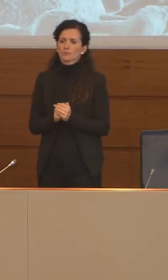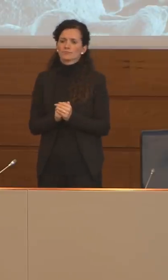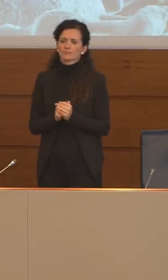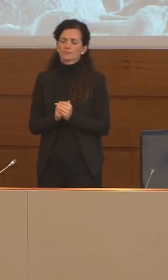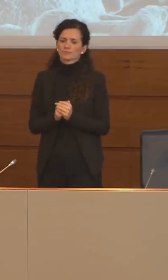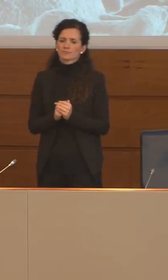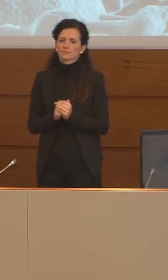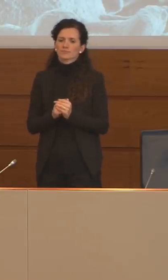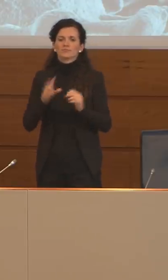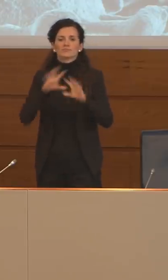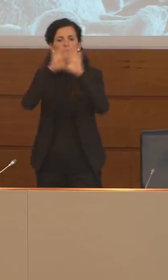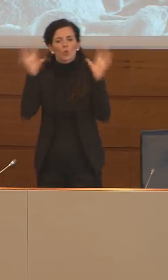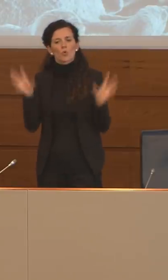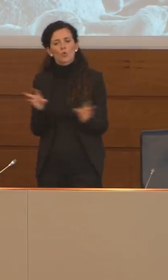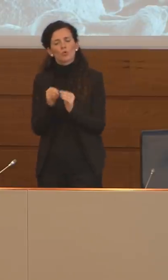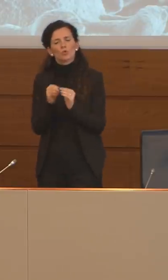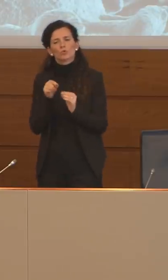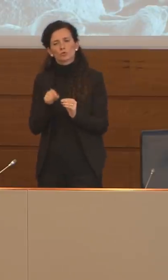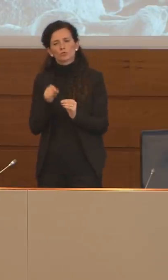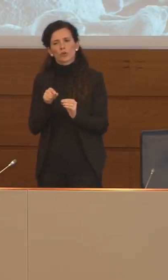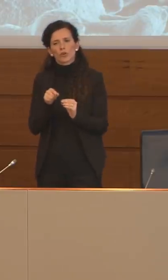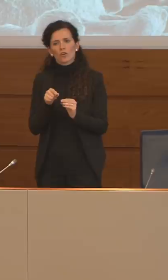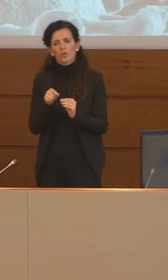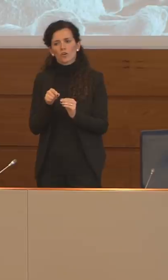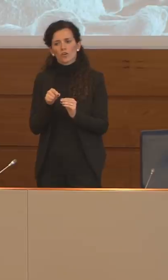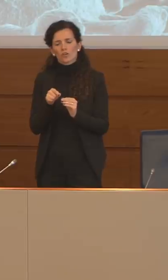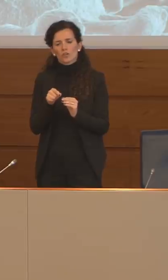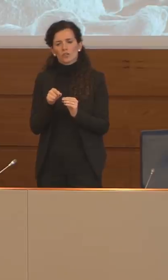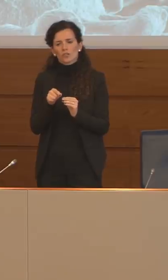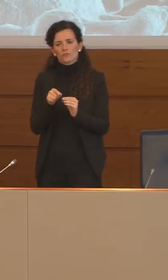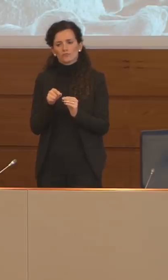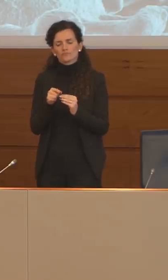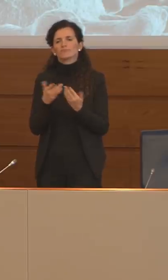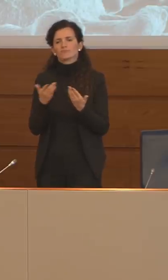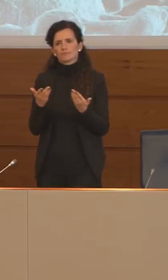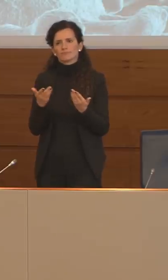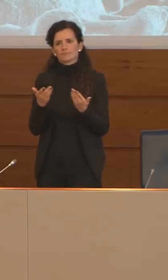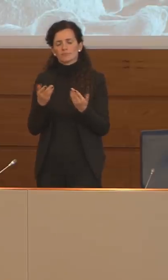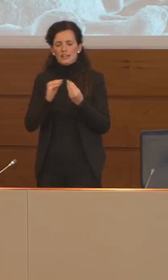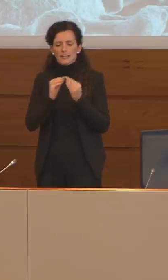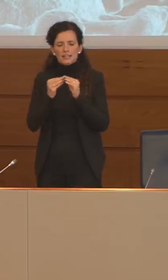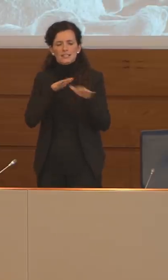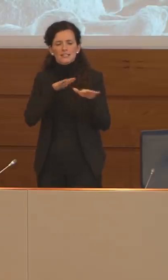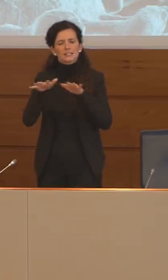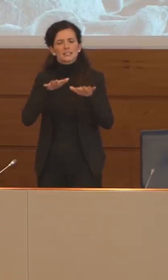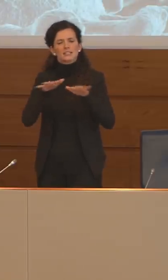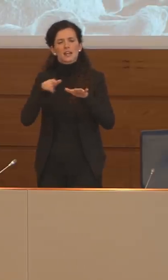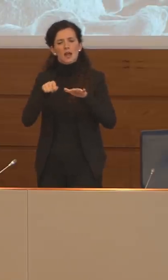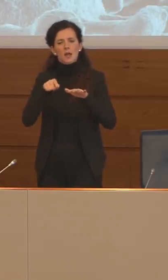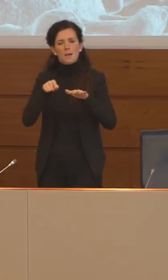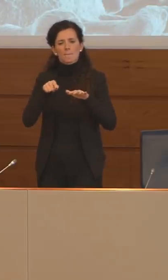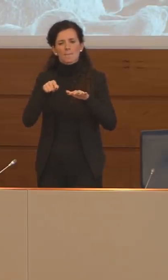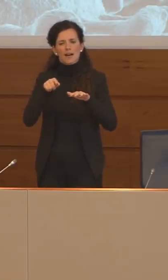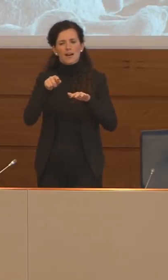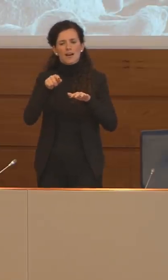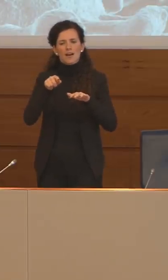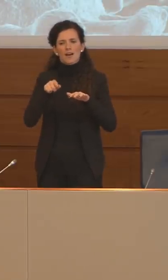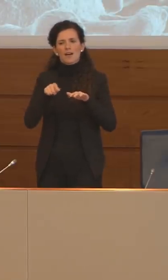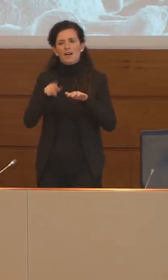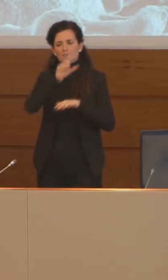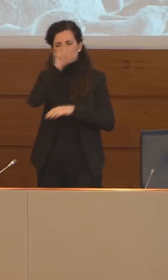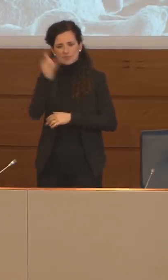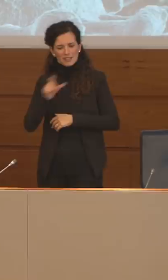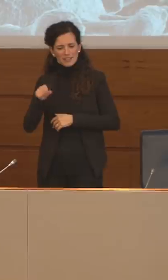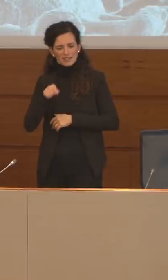questo è evidentemente documenta anche la capacità del sistema paese con una